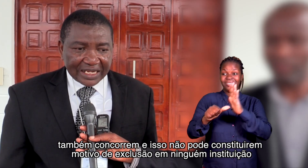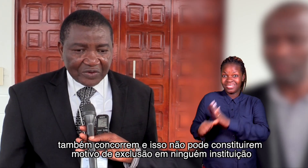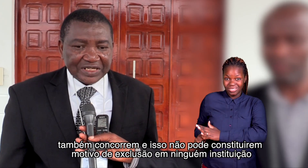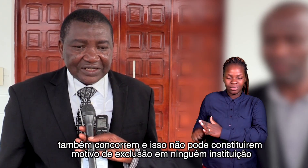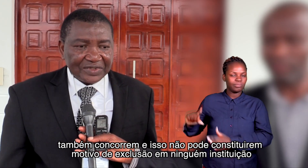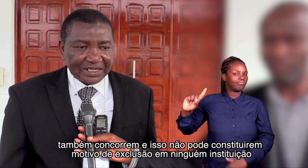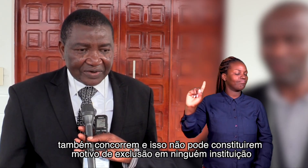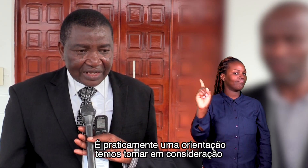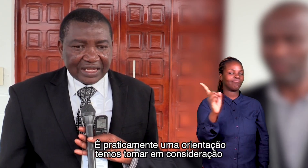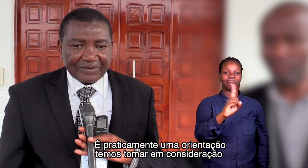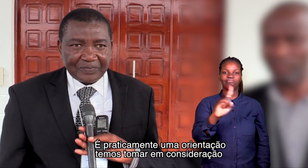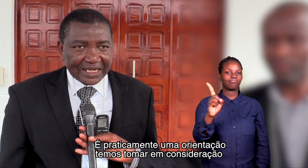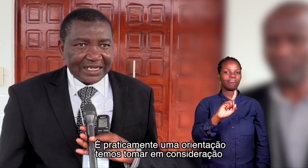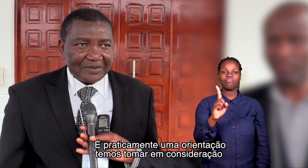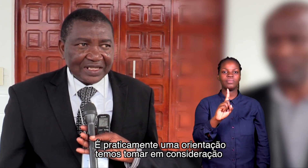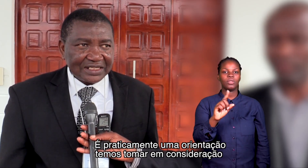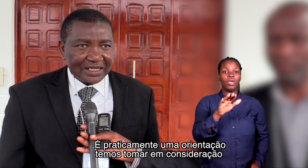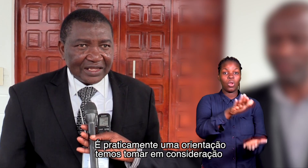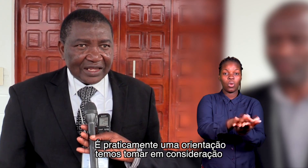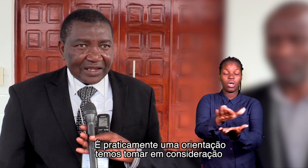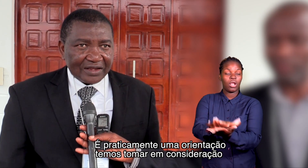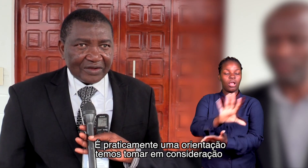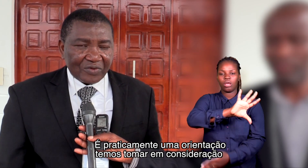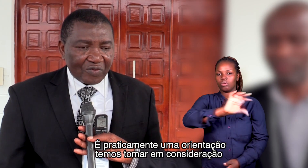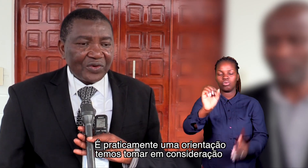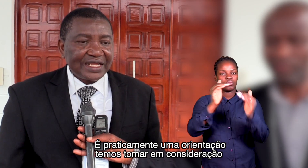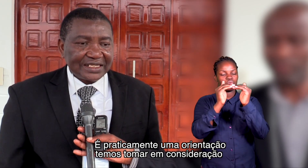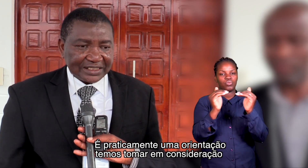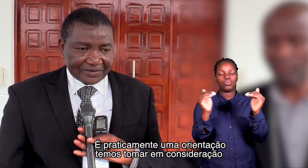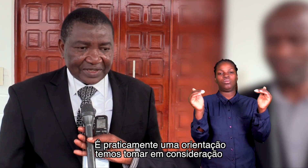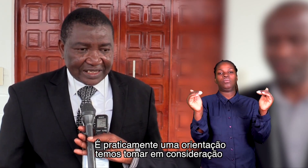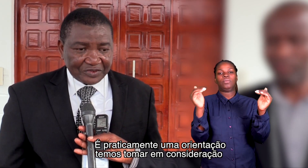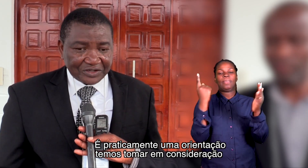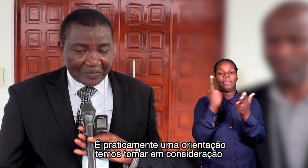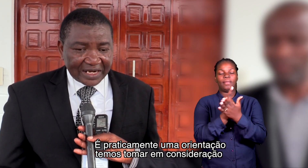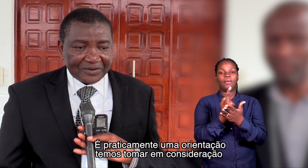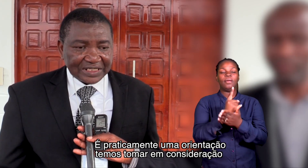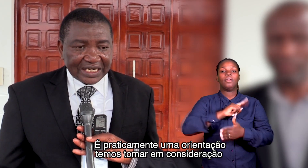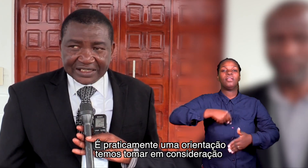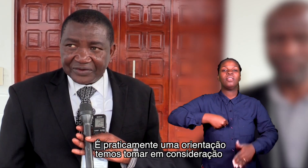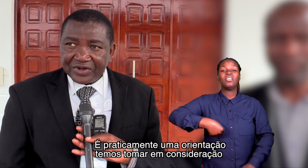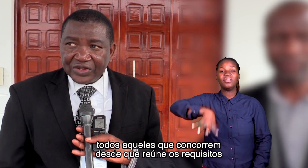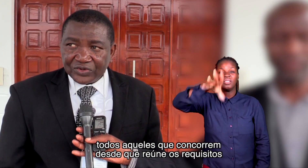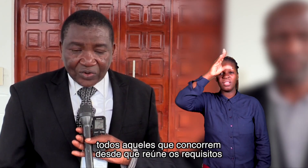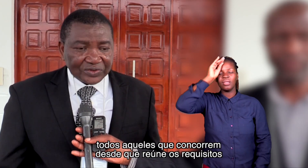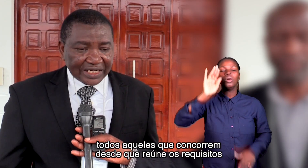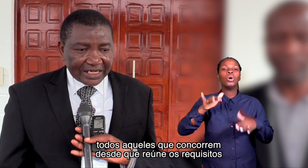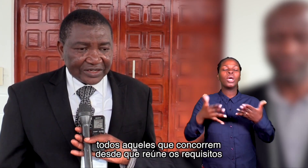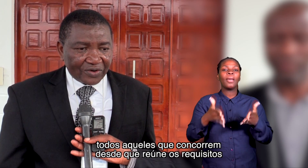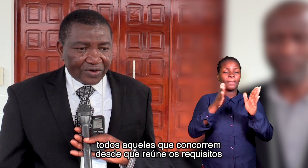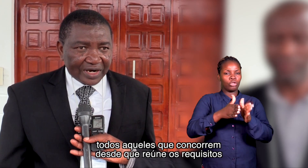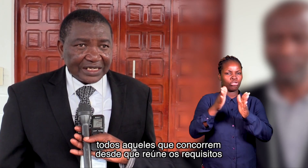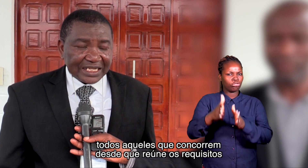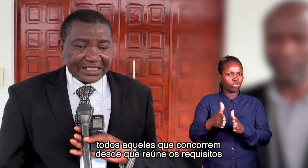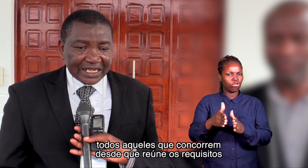em nenhuma instituição, é praticamente uma orientação que temos que tomar em consideração todos aqueles